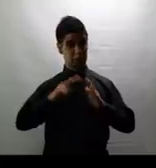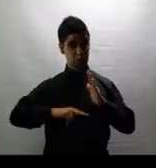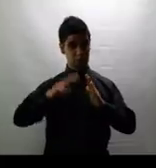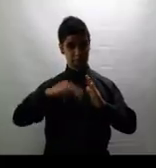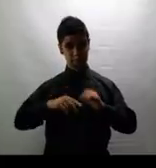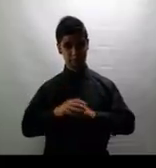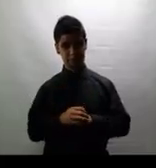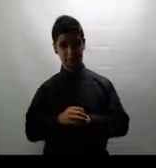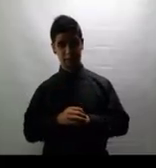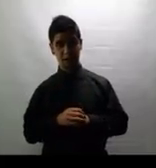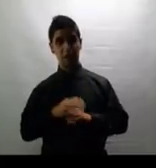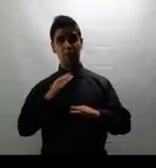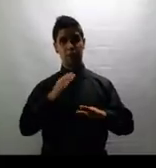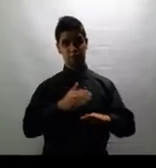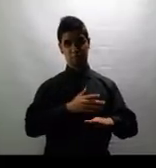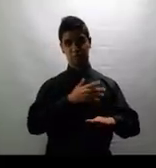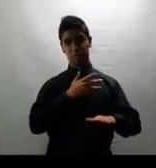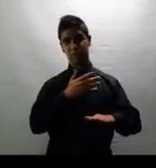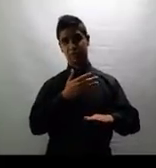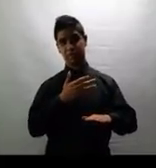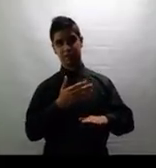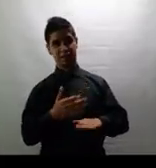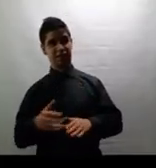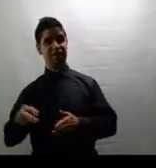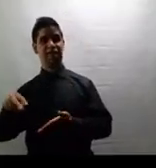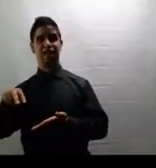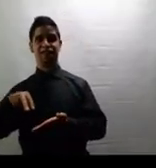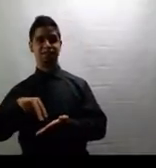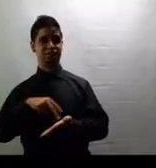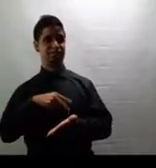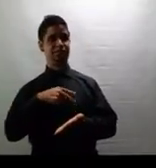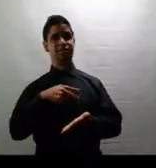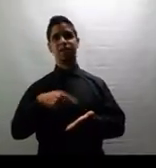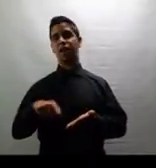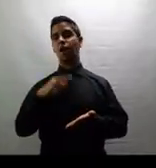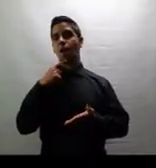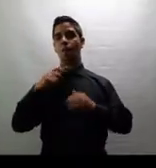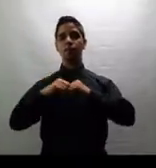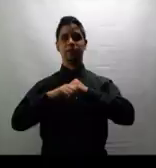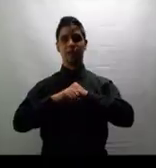música danza publicidad periodismo